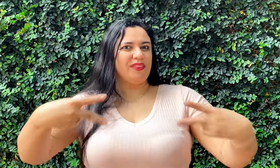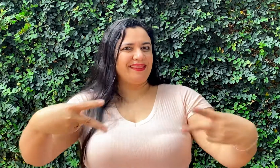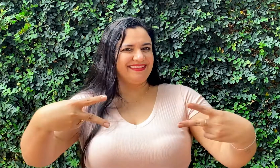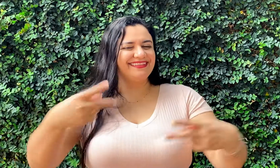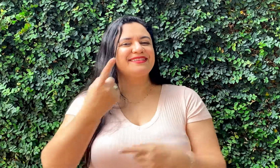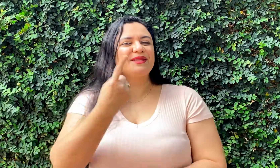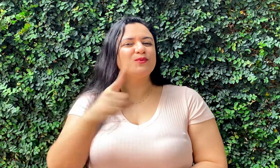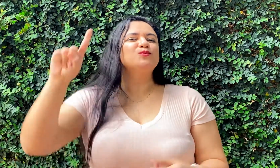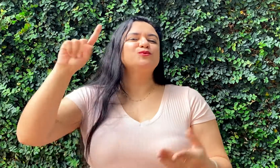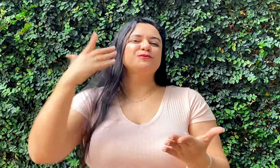O verbo aprender